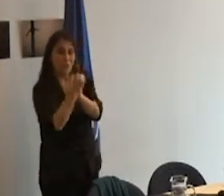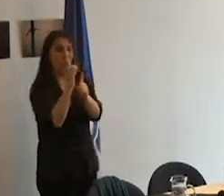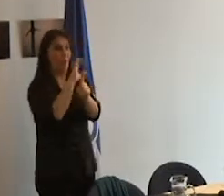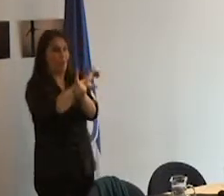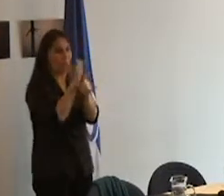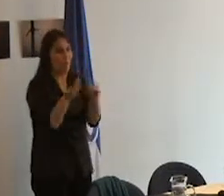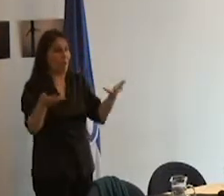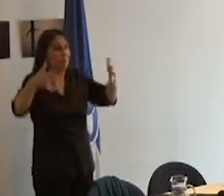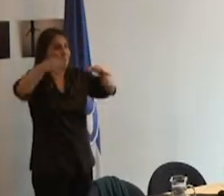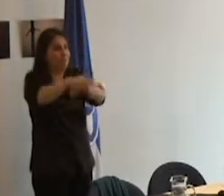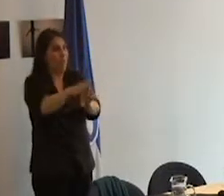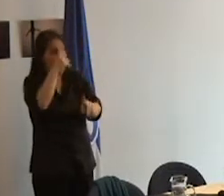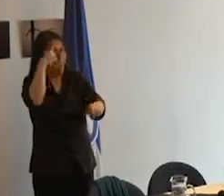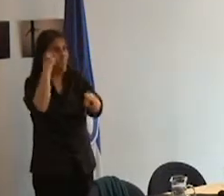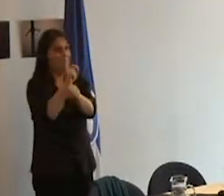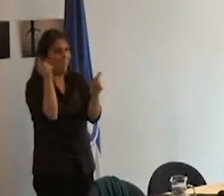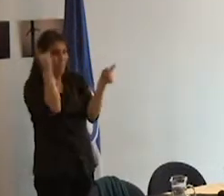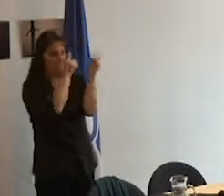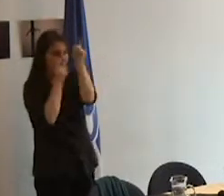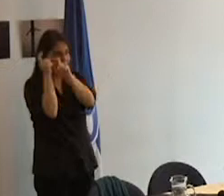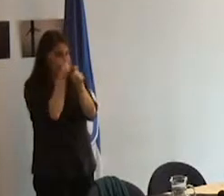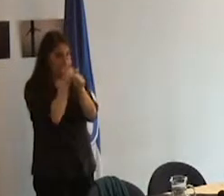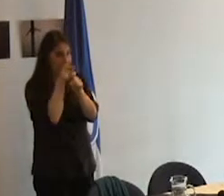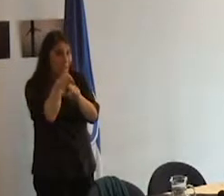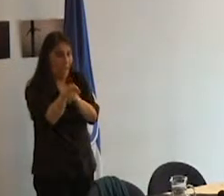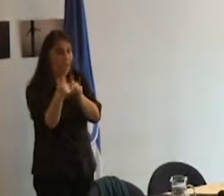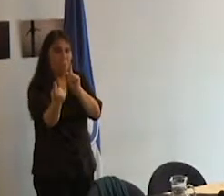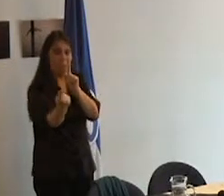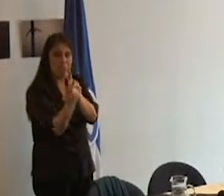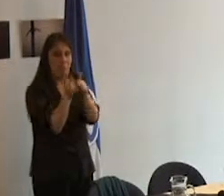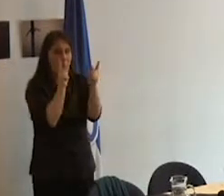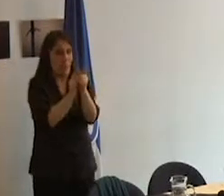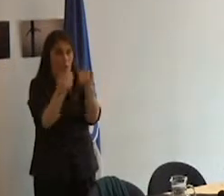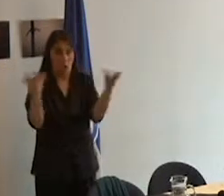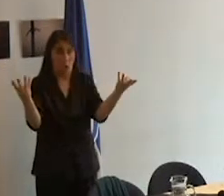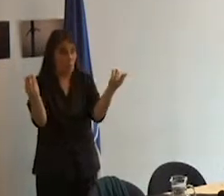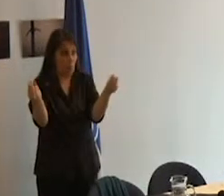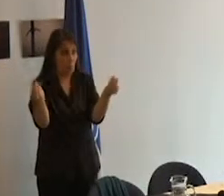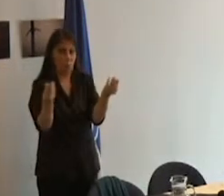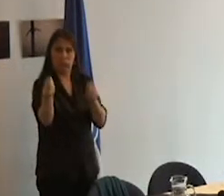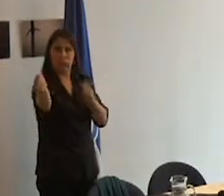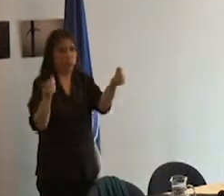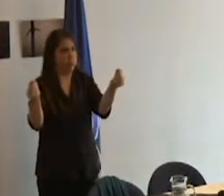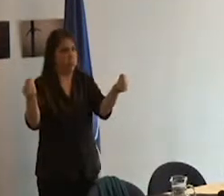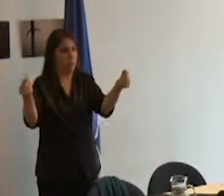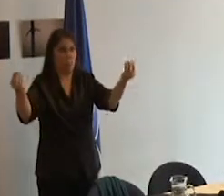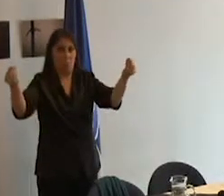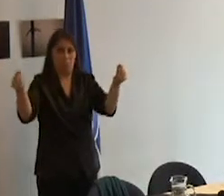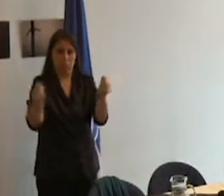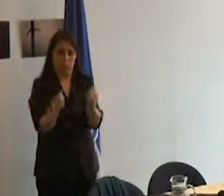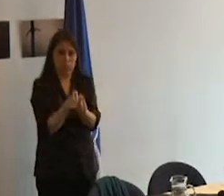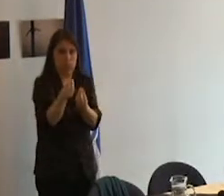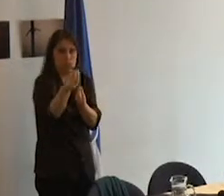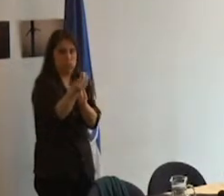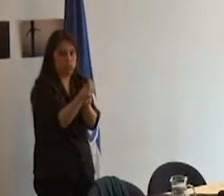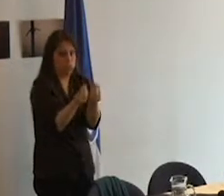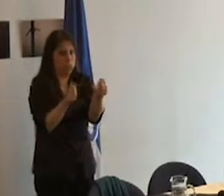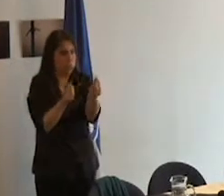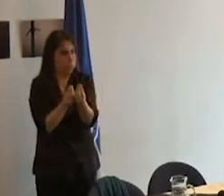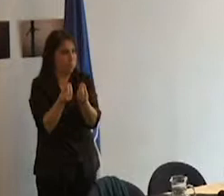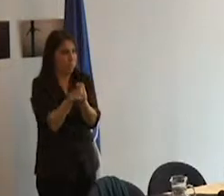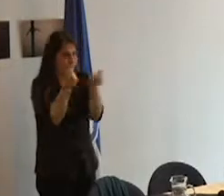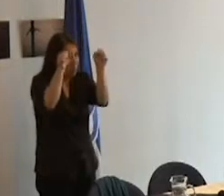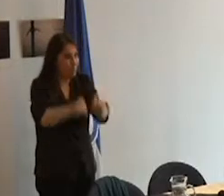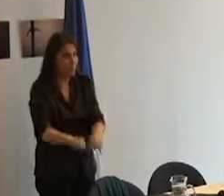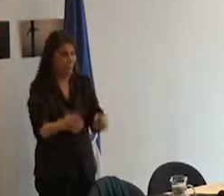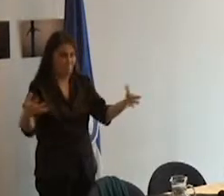crítica que promueva esos acercamientos desde grupos históricamente excluidos. En ese sentido,